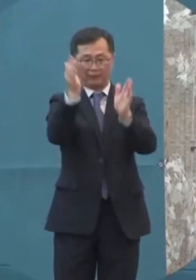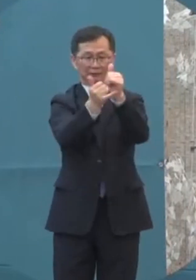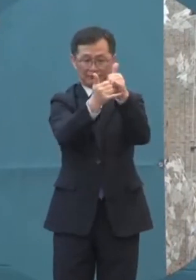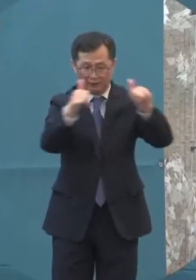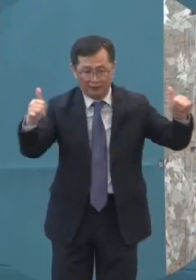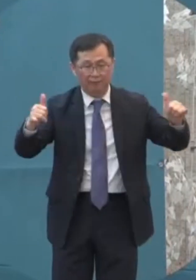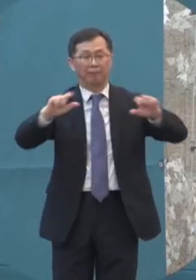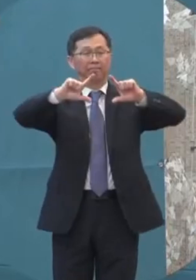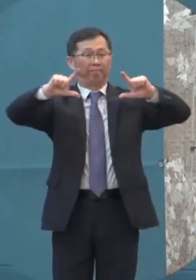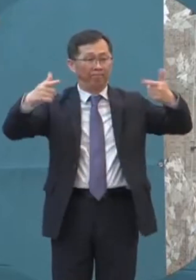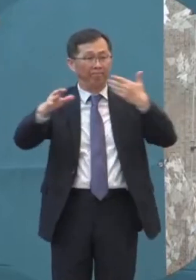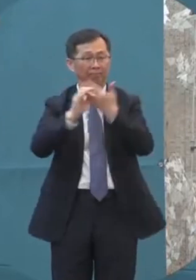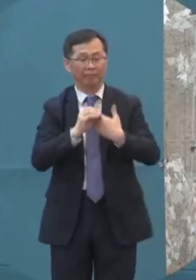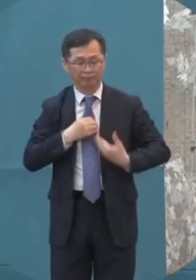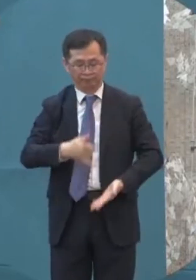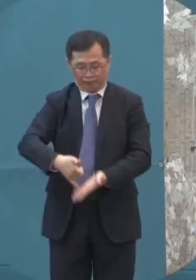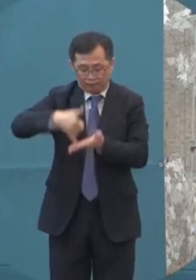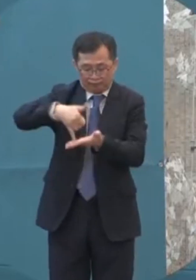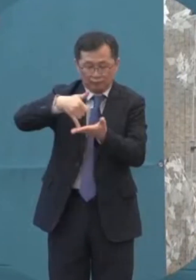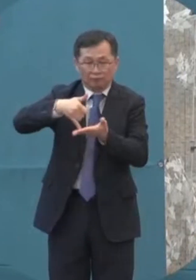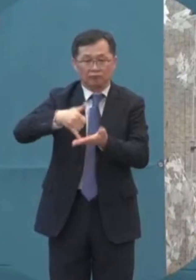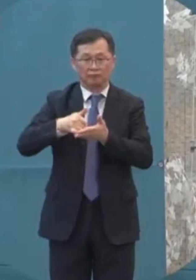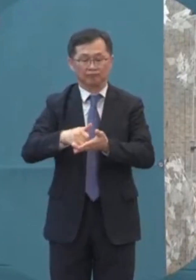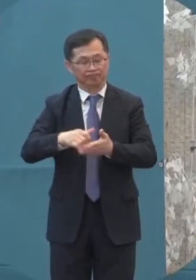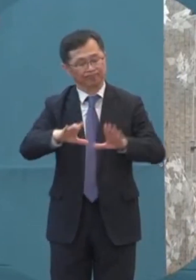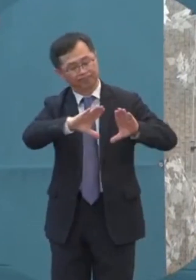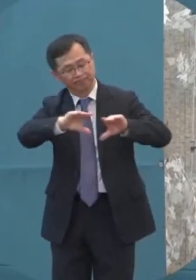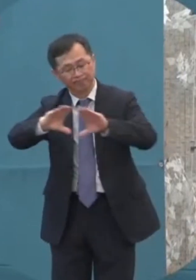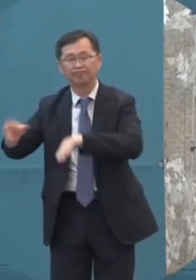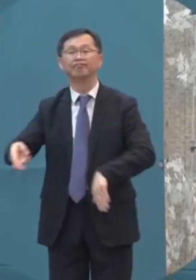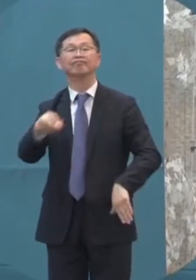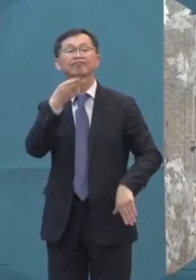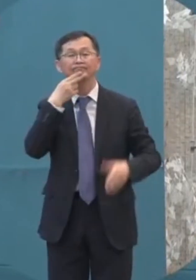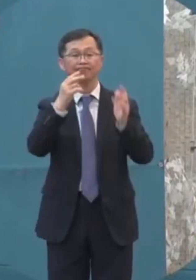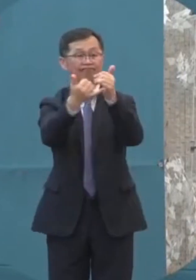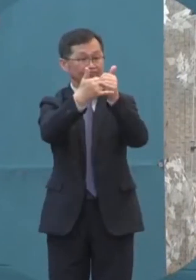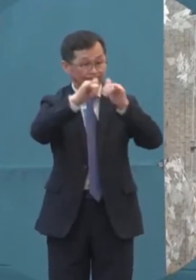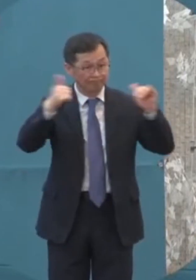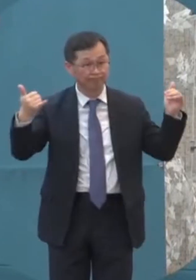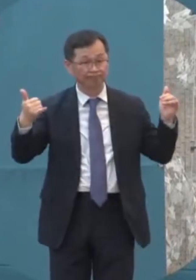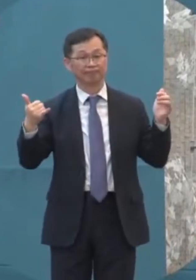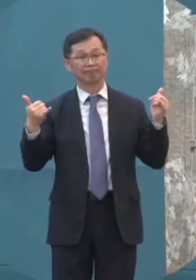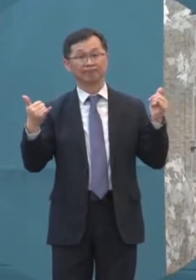또는 덕성이 온화하지 않은 사람,